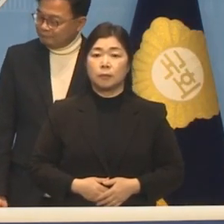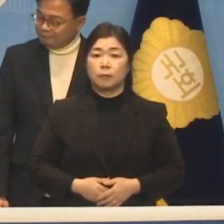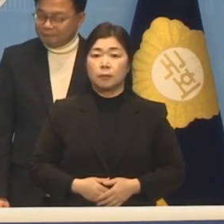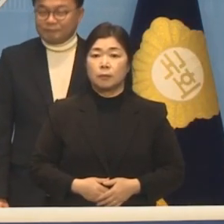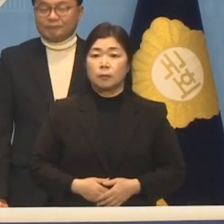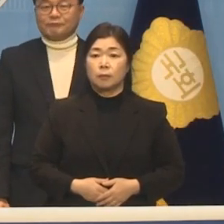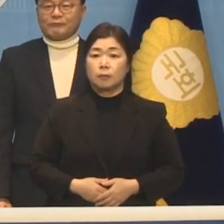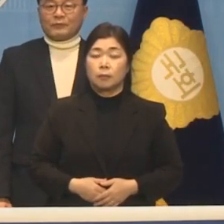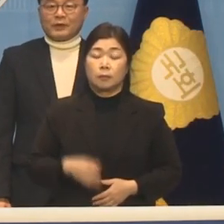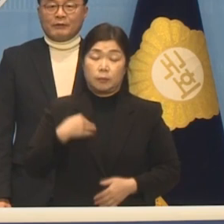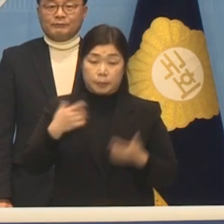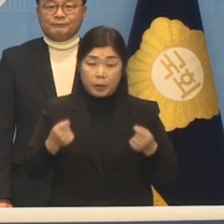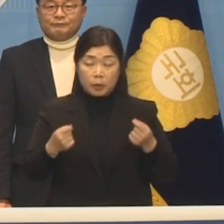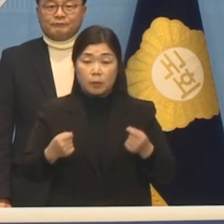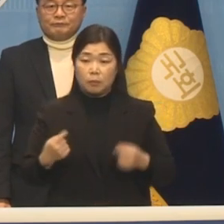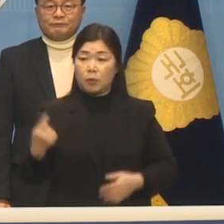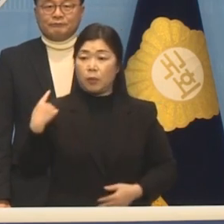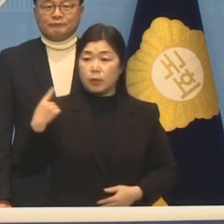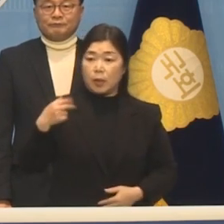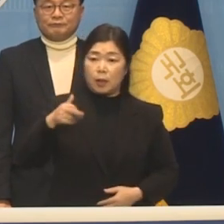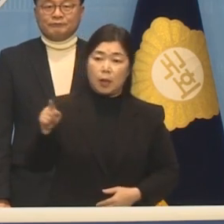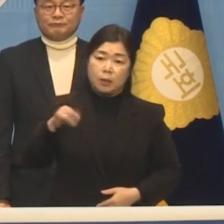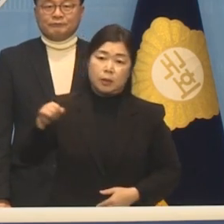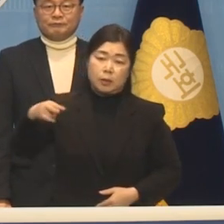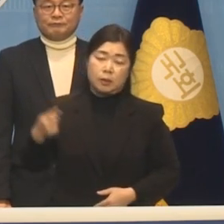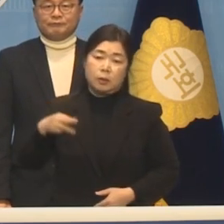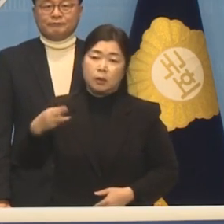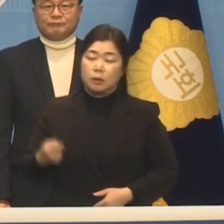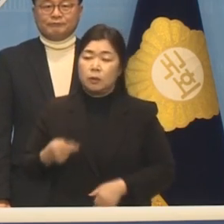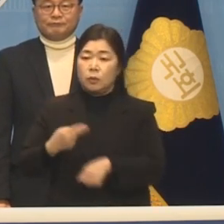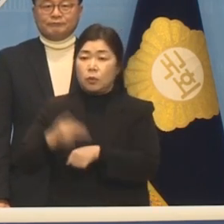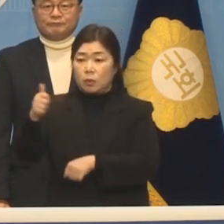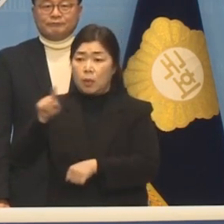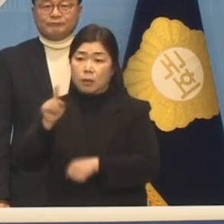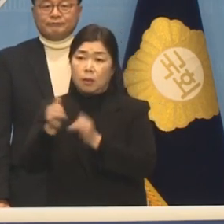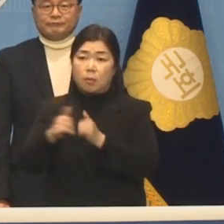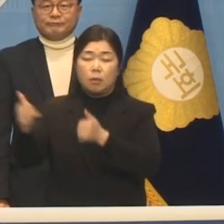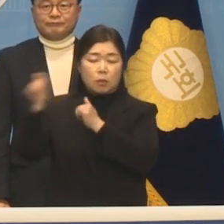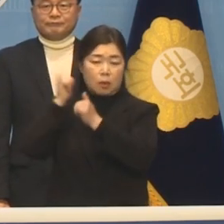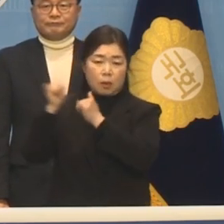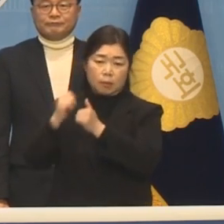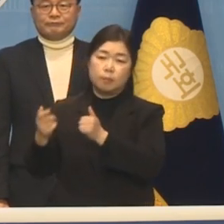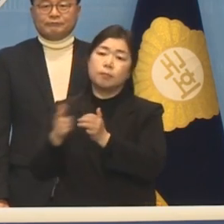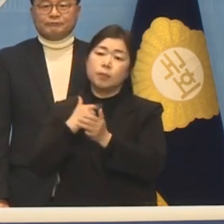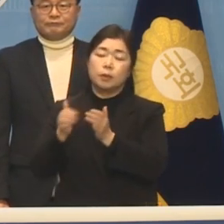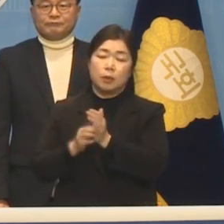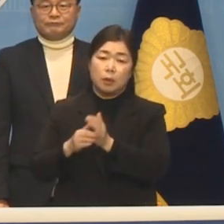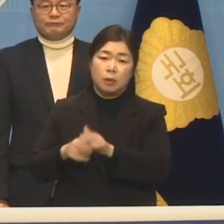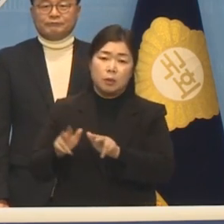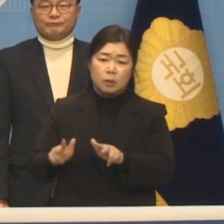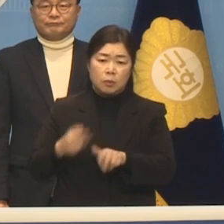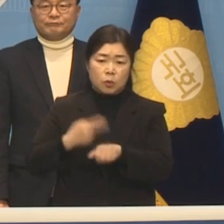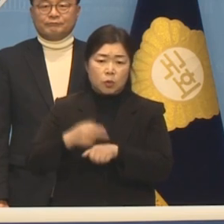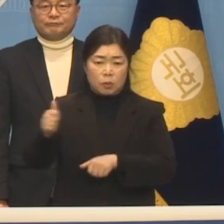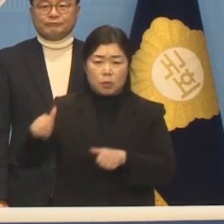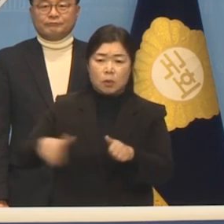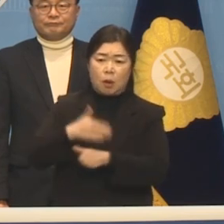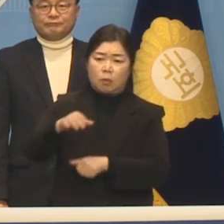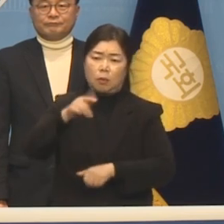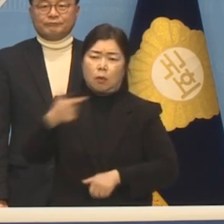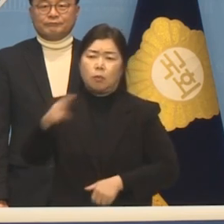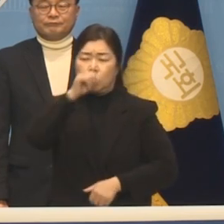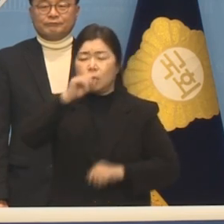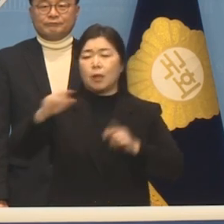네, 저 같은 경우도 사실 어제 카이스트 교수님 한 분과 통화를 좀 했었는데요. 지금 카이스트 교수님들의 상황이 너무 안